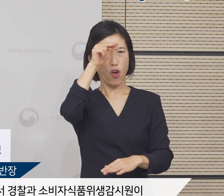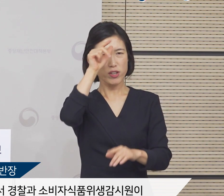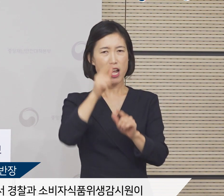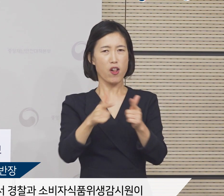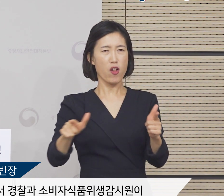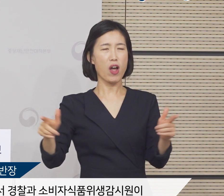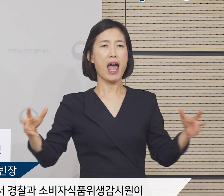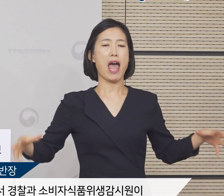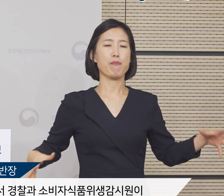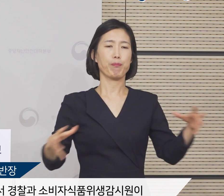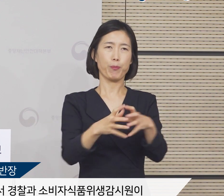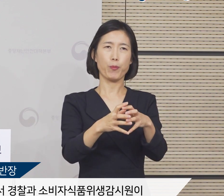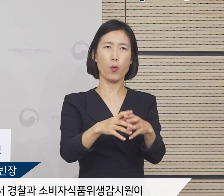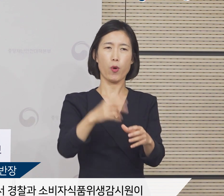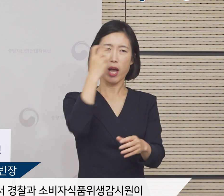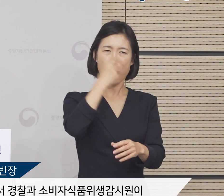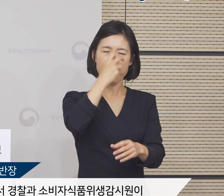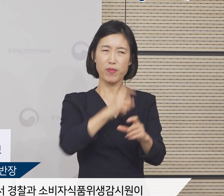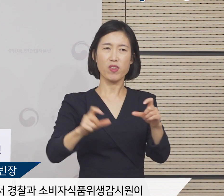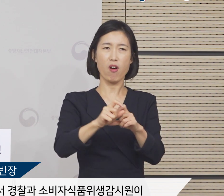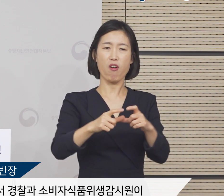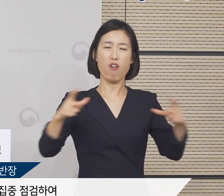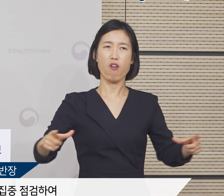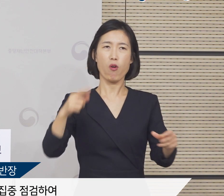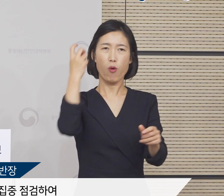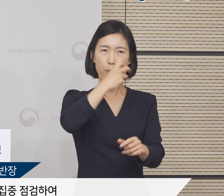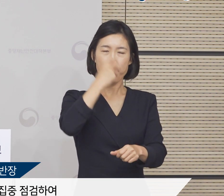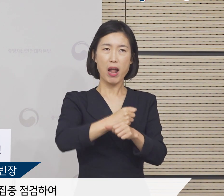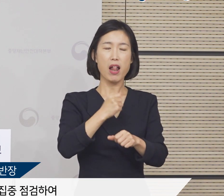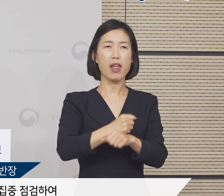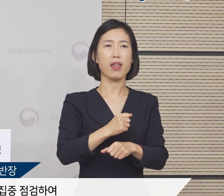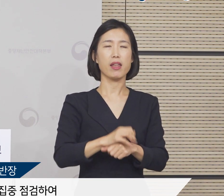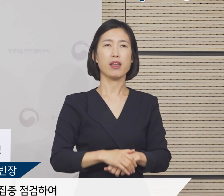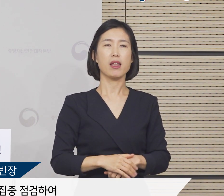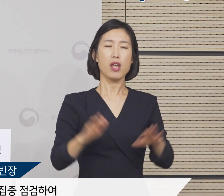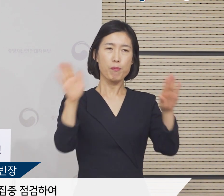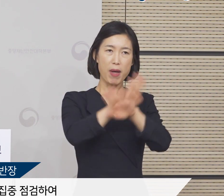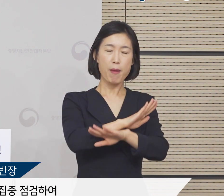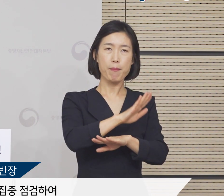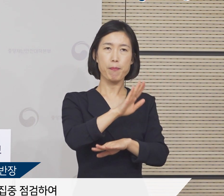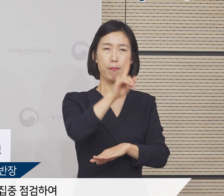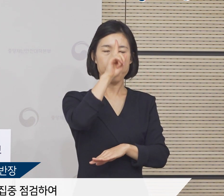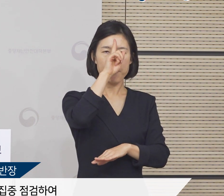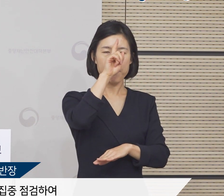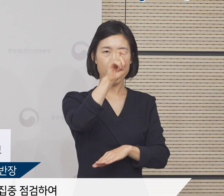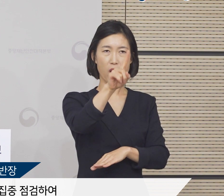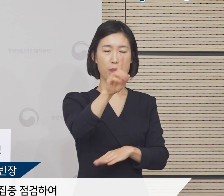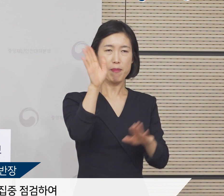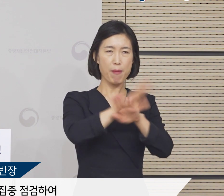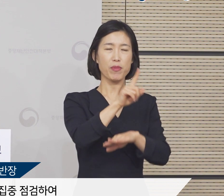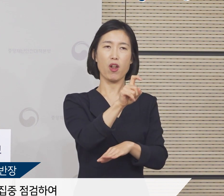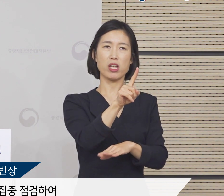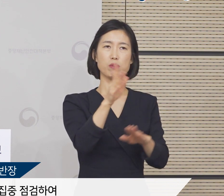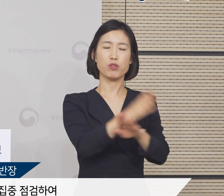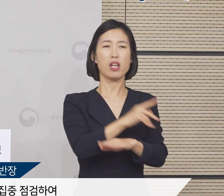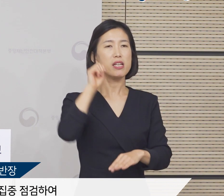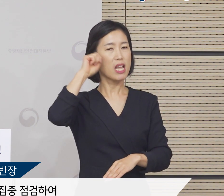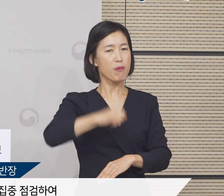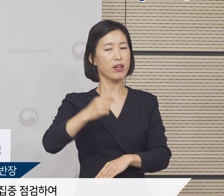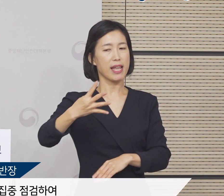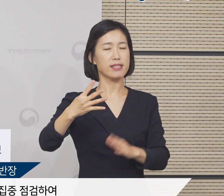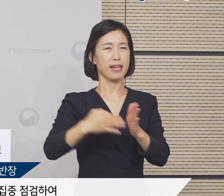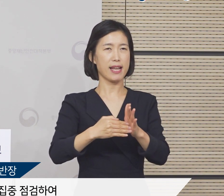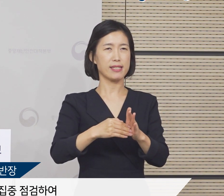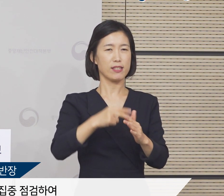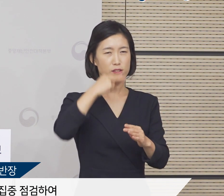참여하는 합동점검으로 강화해 나갈 계획이며 23시부터 새벽 4시까지의 주요